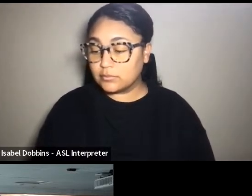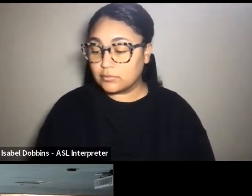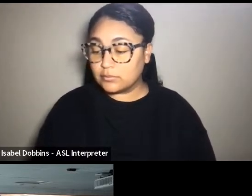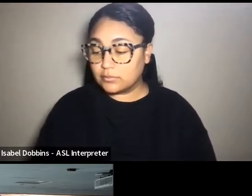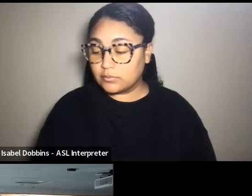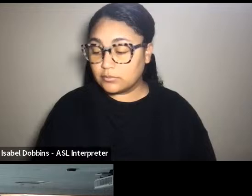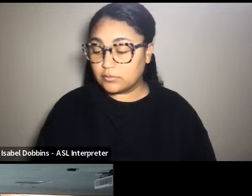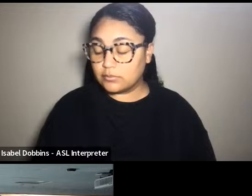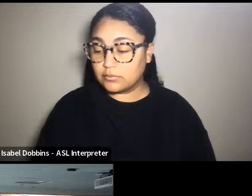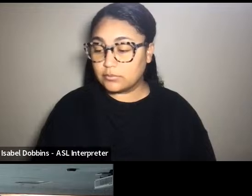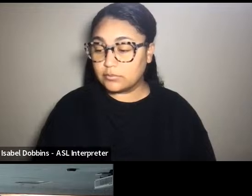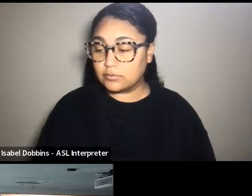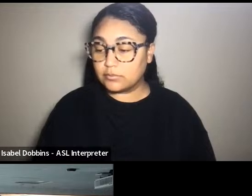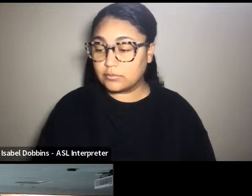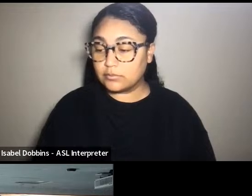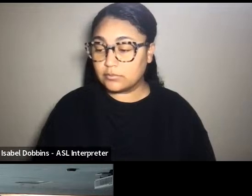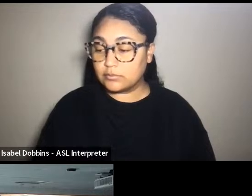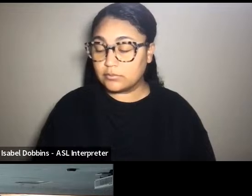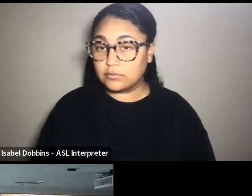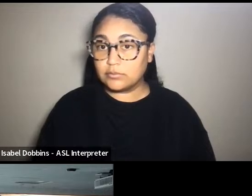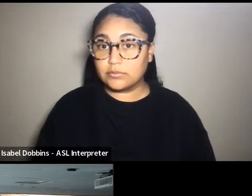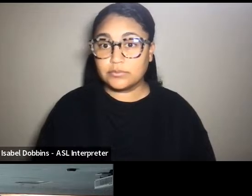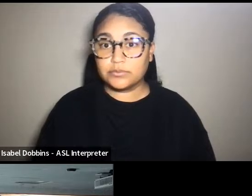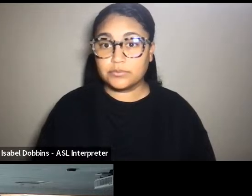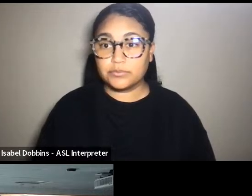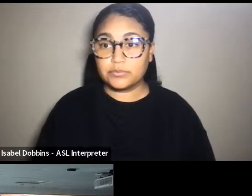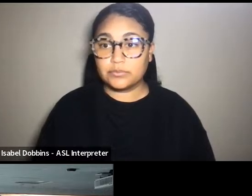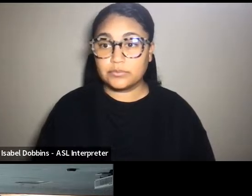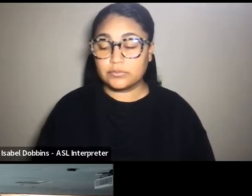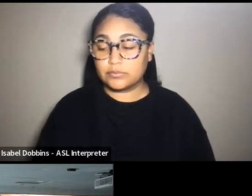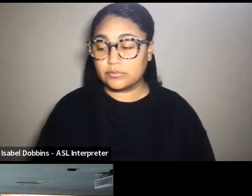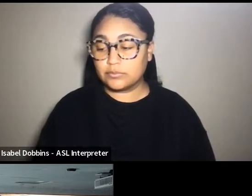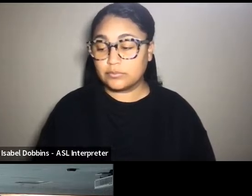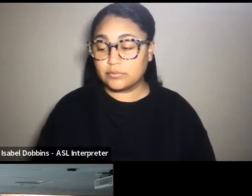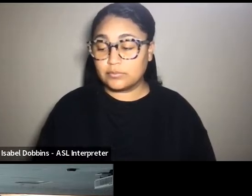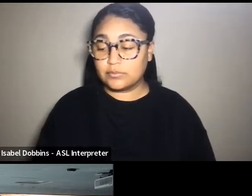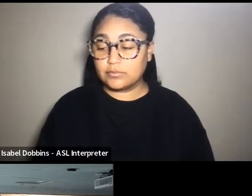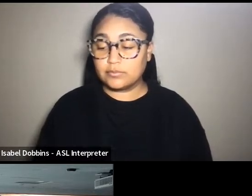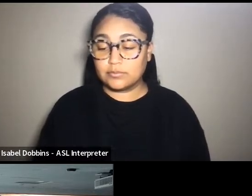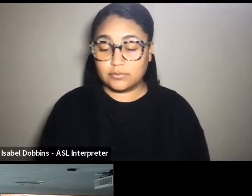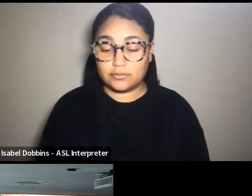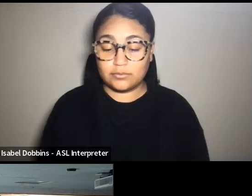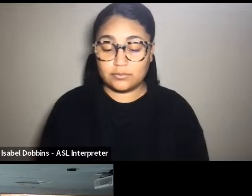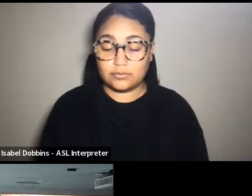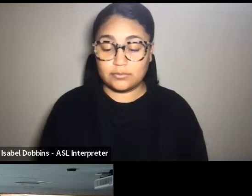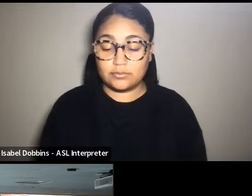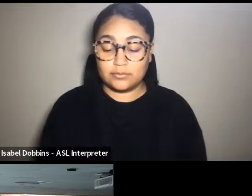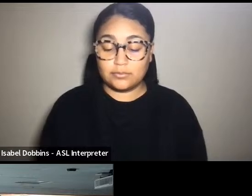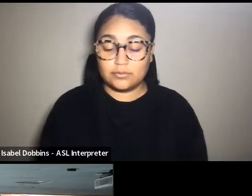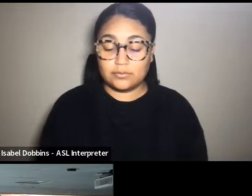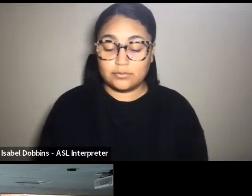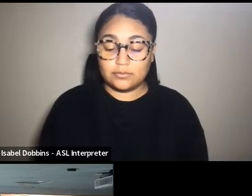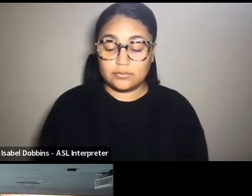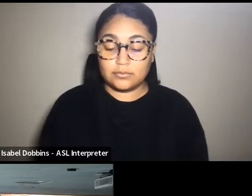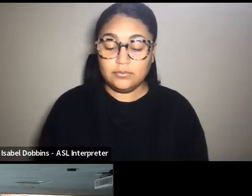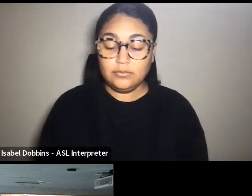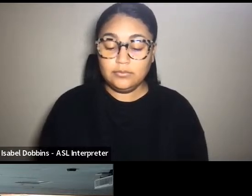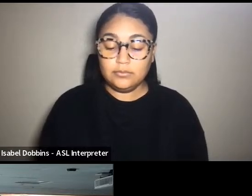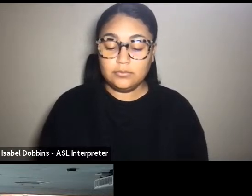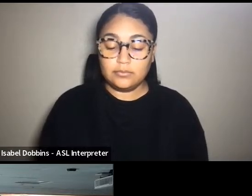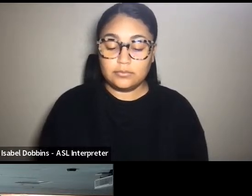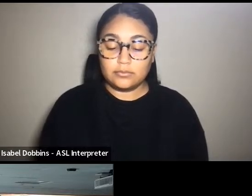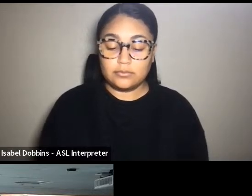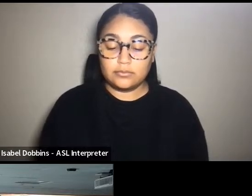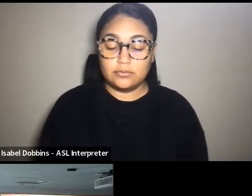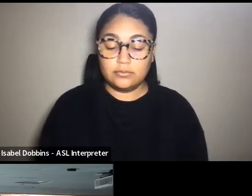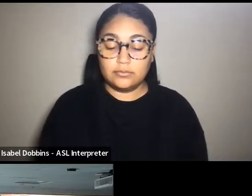interpretación y después seleccione español o Spanish. Desde su iPad o su teléfono, en unos segundos, busca el menú de 3 puntos o que dice